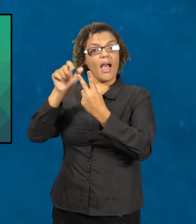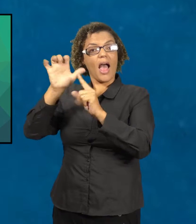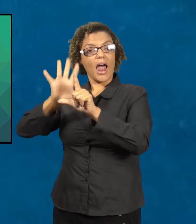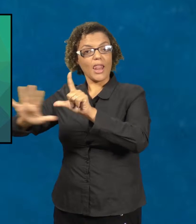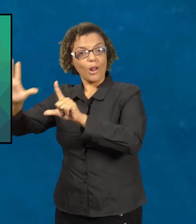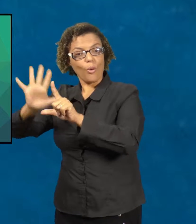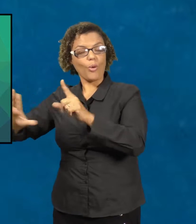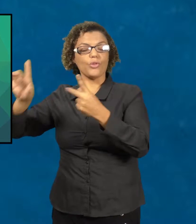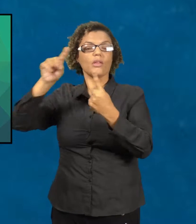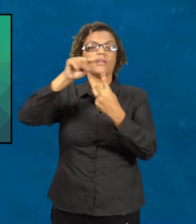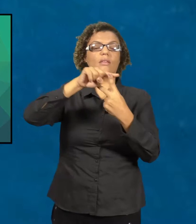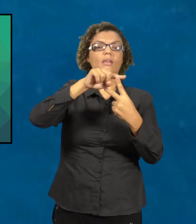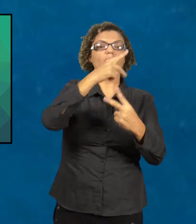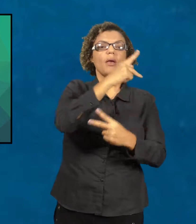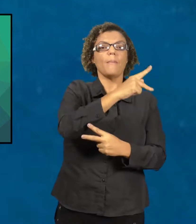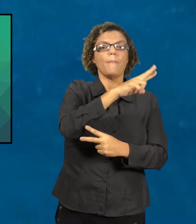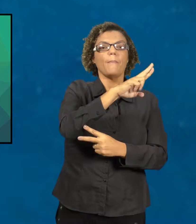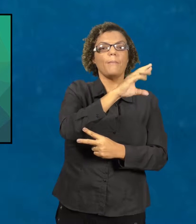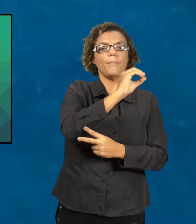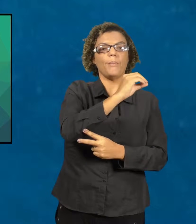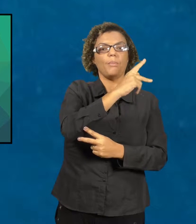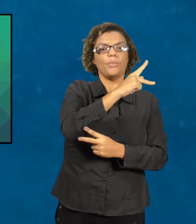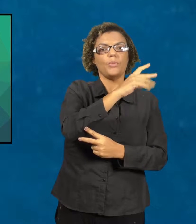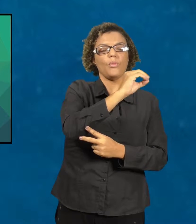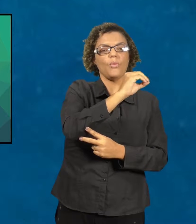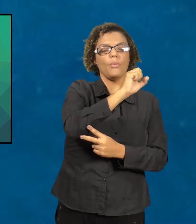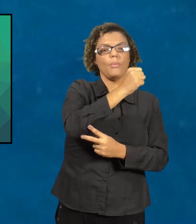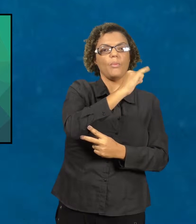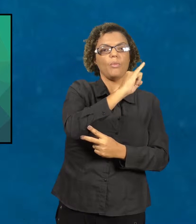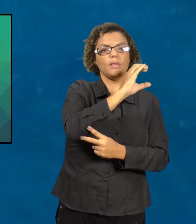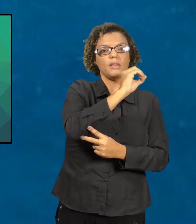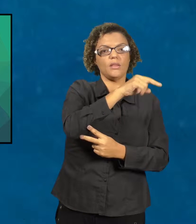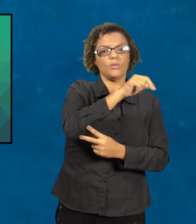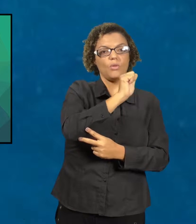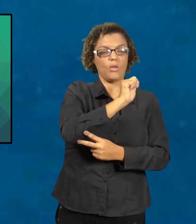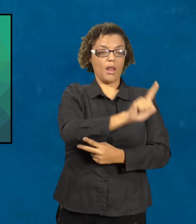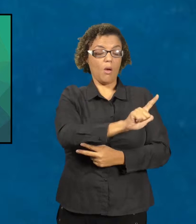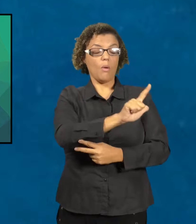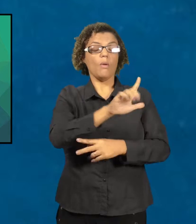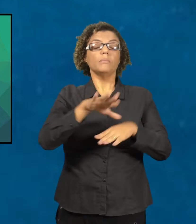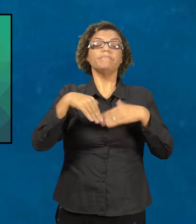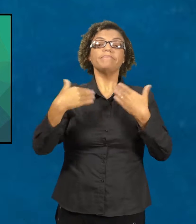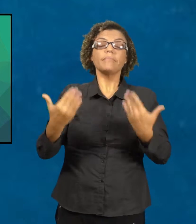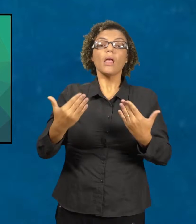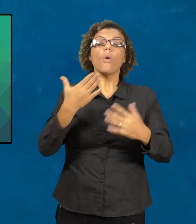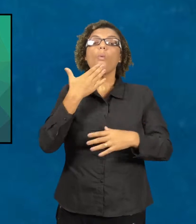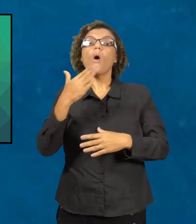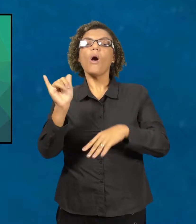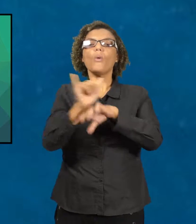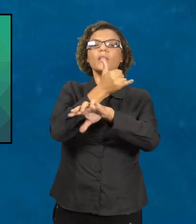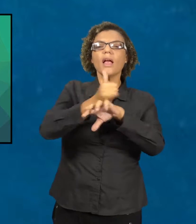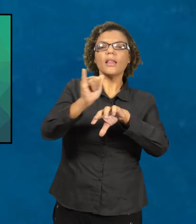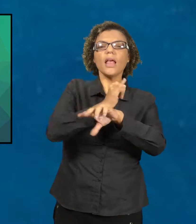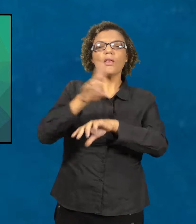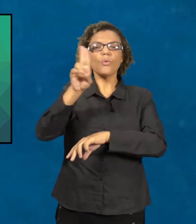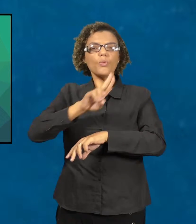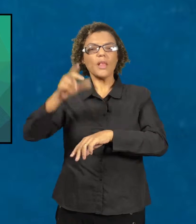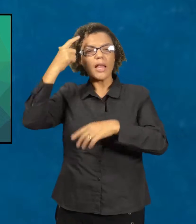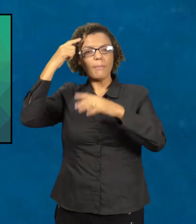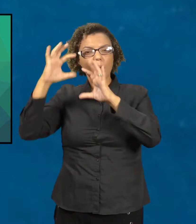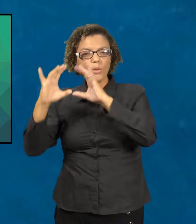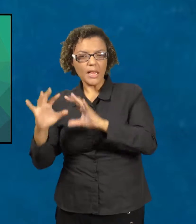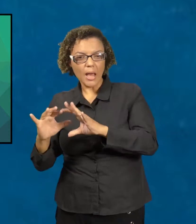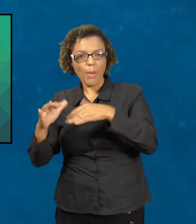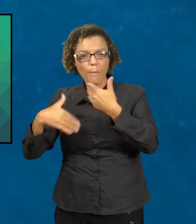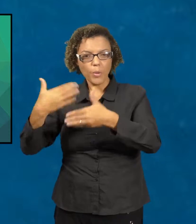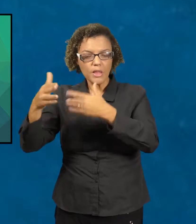proposicionais. Já quanto ao mecanismo utilizado pelo cérebro para processar as informações, nós não iremos nos